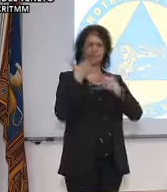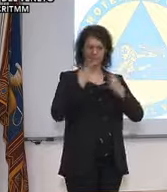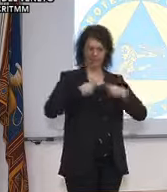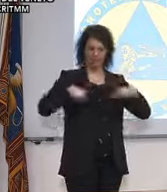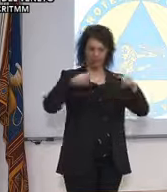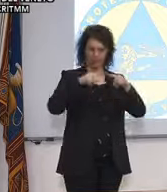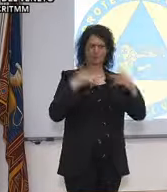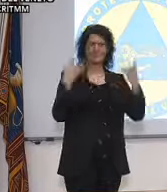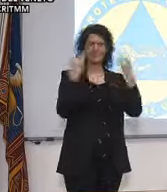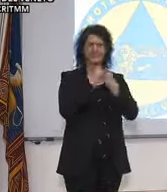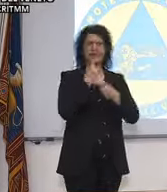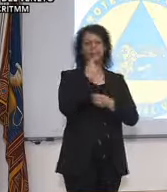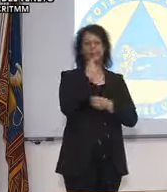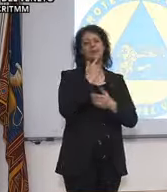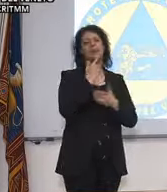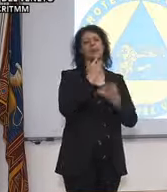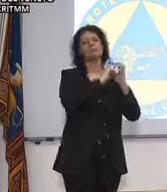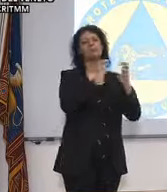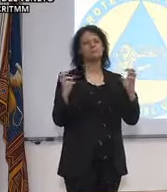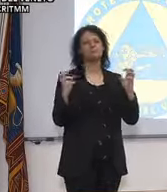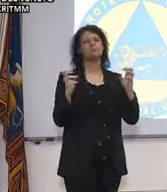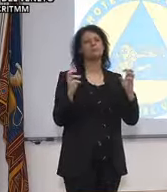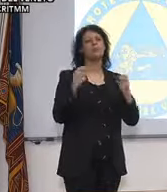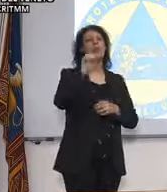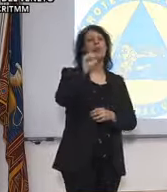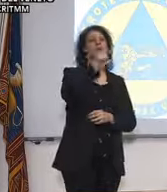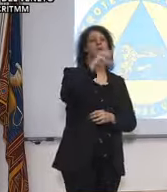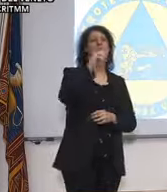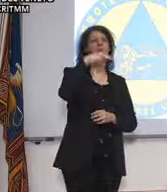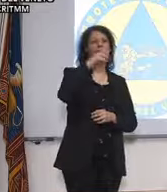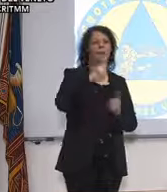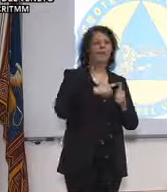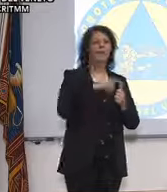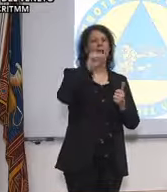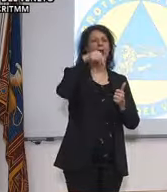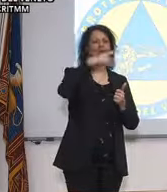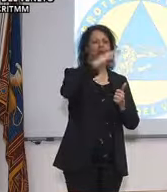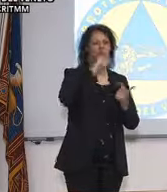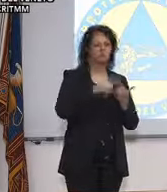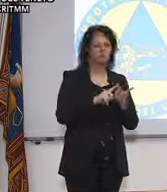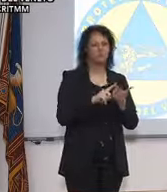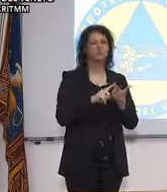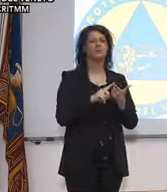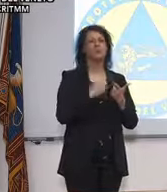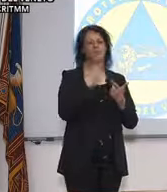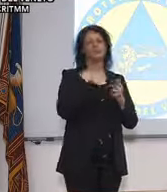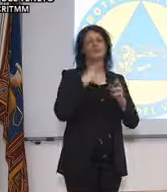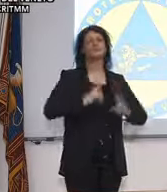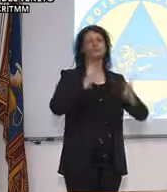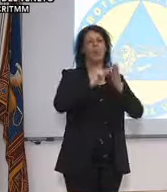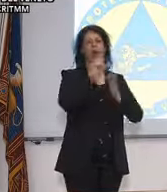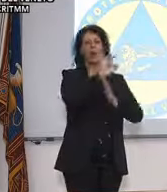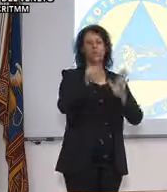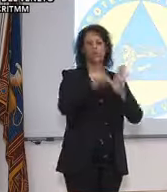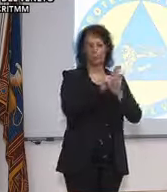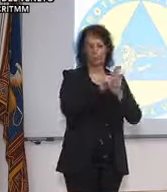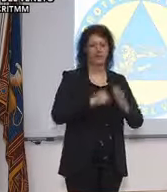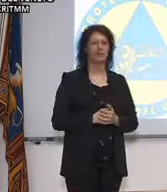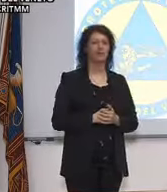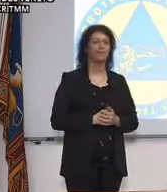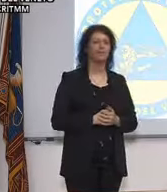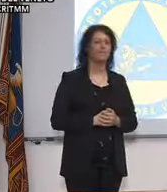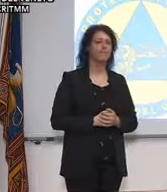le varie sigle ISMA, SOMEDI, ANCI, che diciamo anche i comuni, perché molte strutture sono comunali,